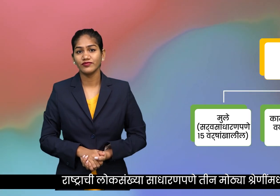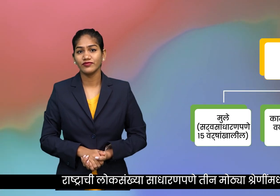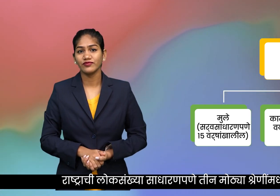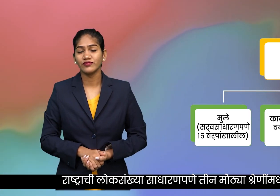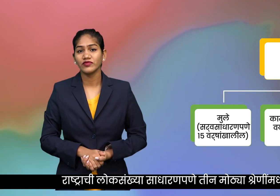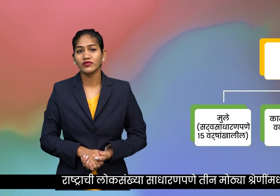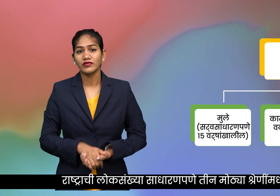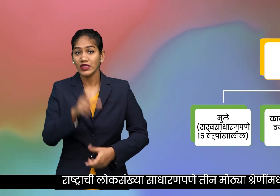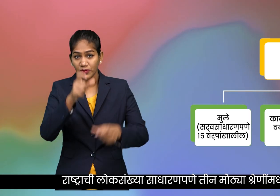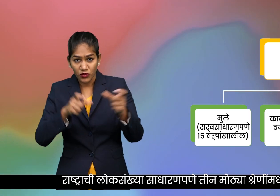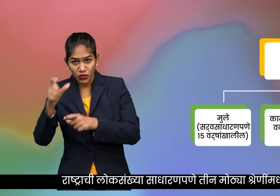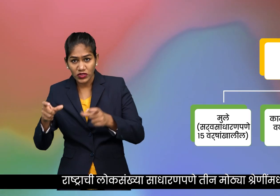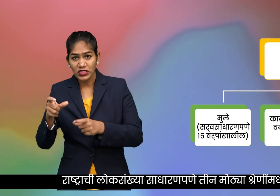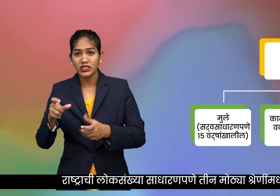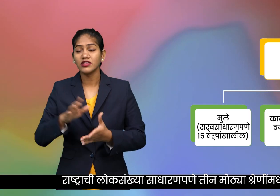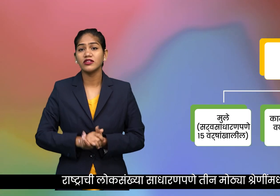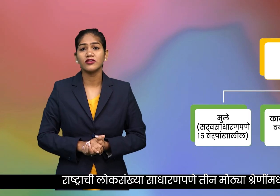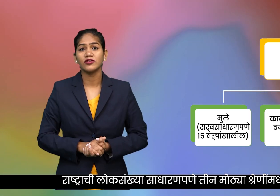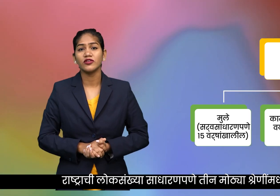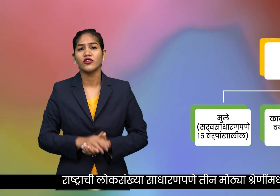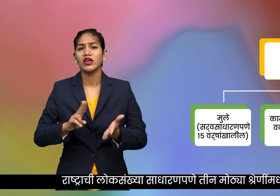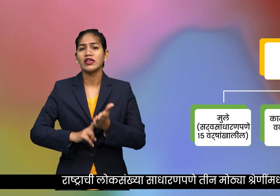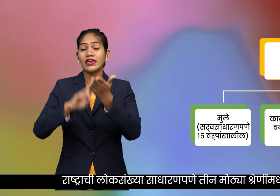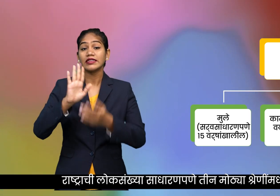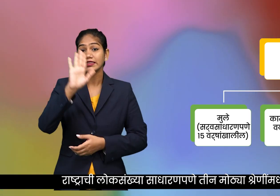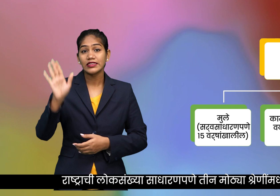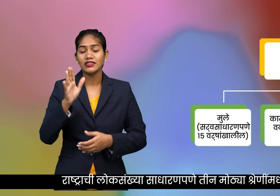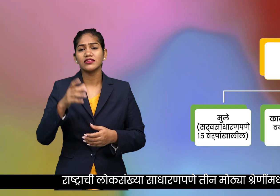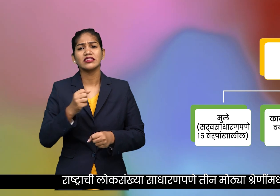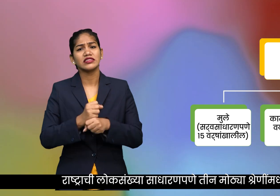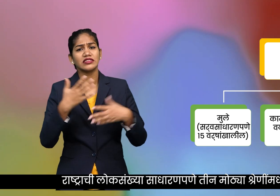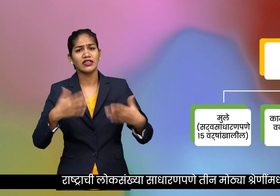राष्ट्राची लोकसंख्या साधारणपणे 3 मोठ्या श्रेणींमध्ये विभागली जाते.